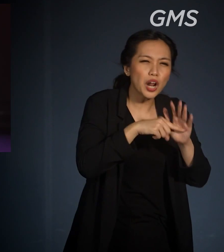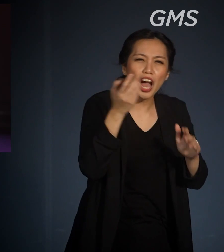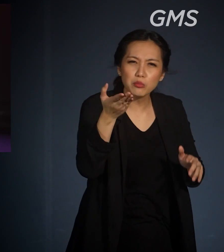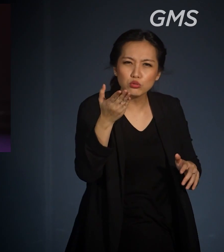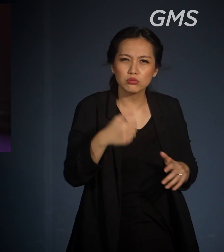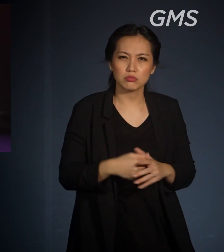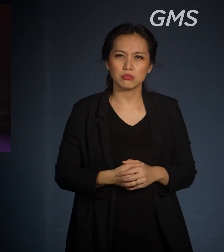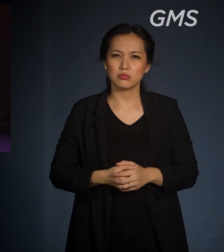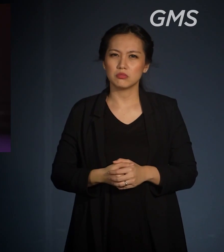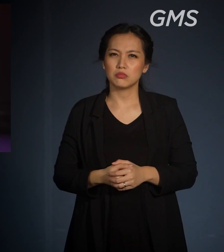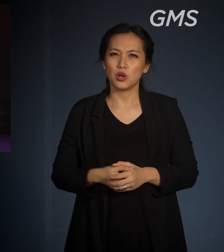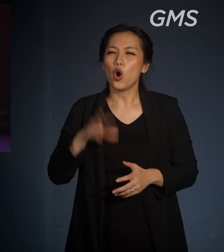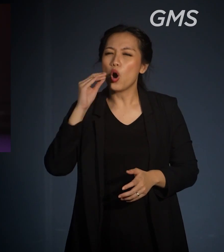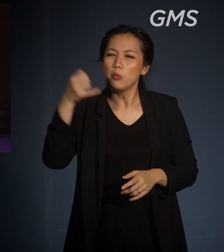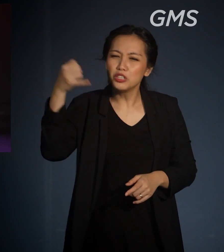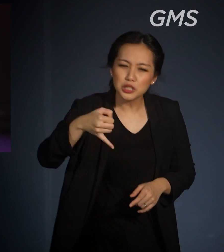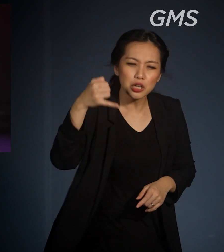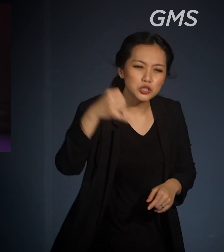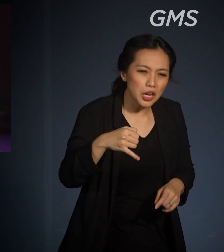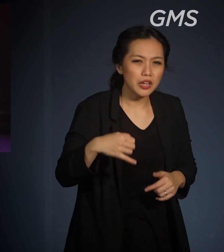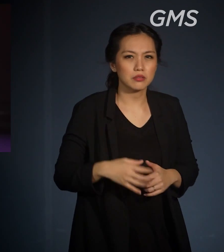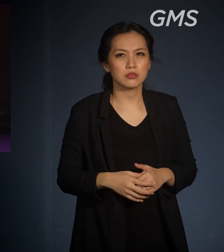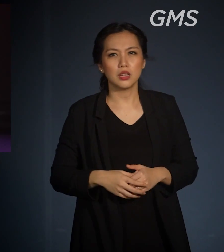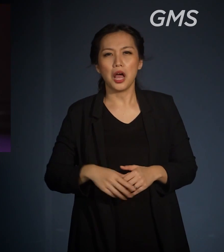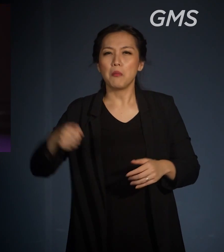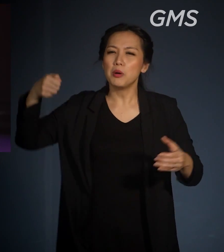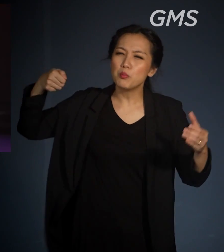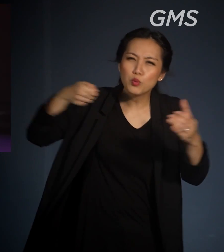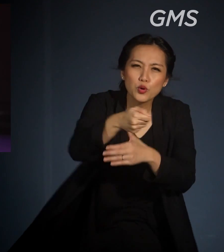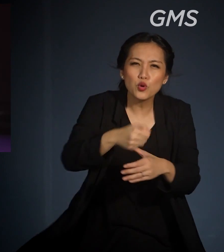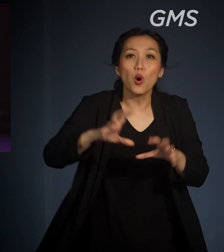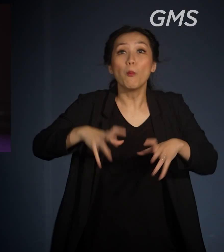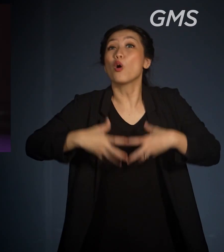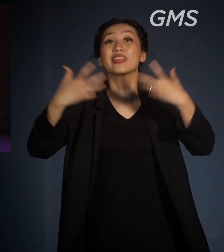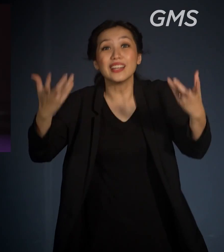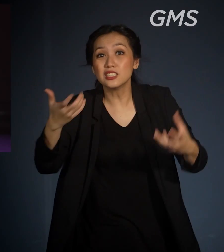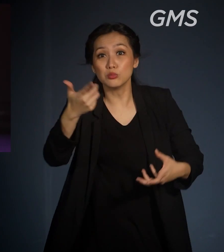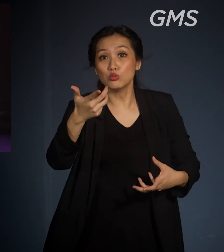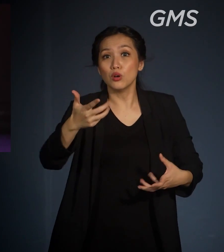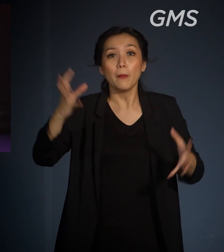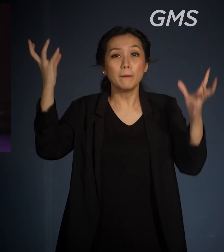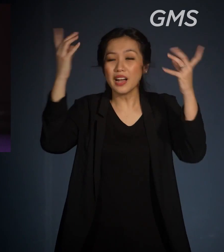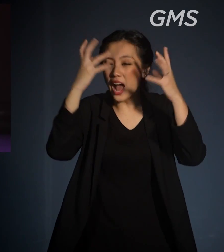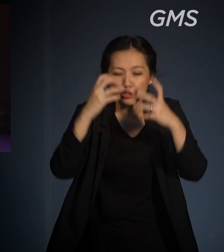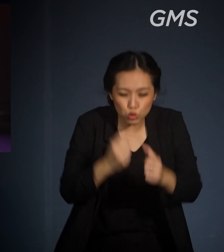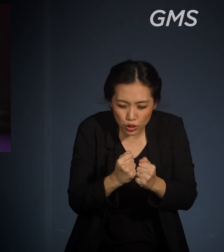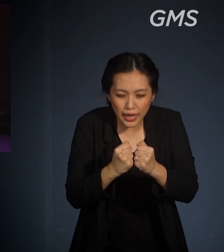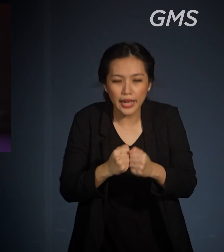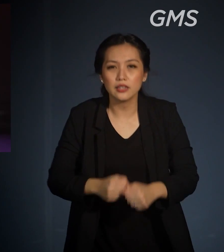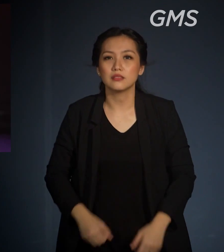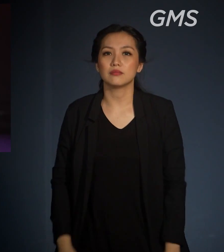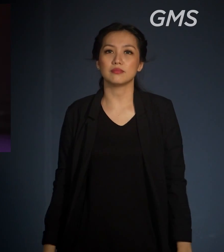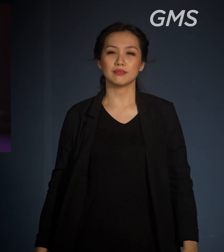potensi dalam kehidupan kita. Mungkin Anda adalah orang-orang yang dianggap remeh oleh orang tua